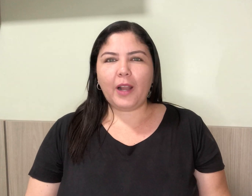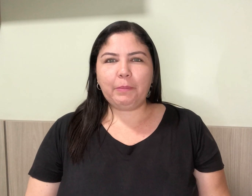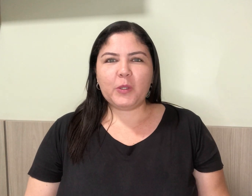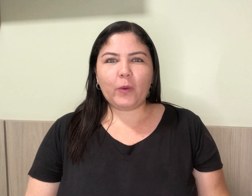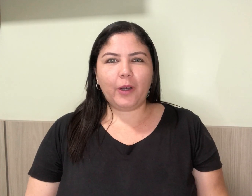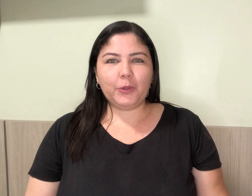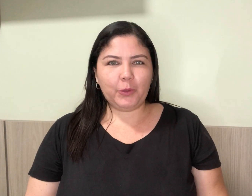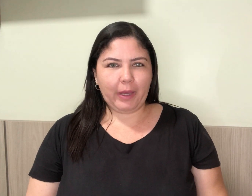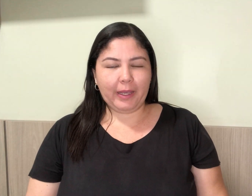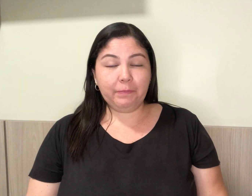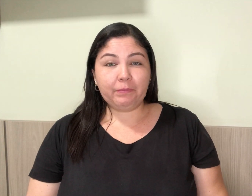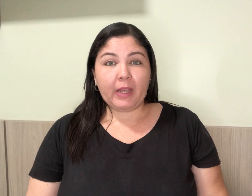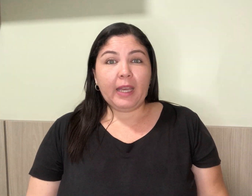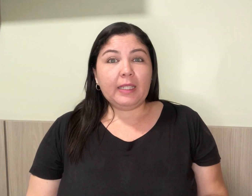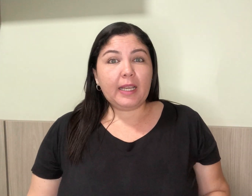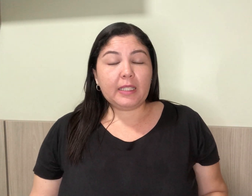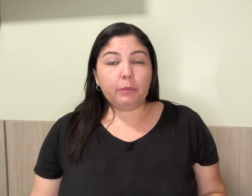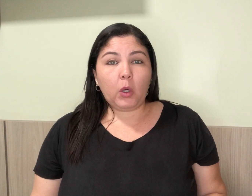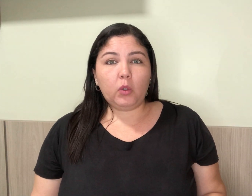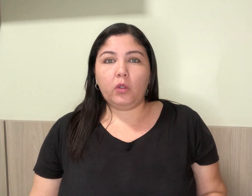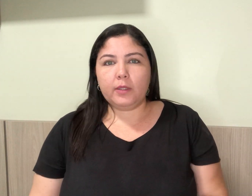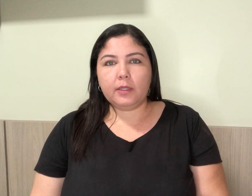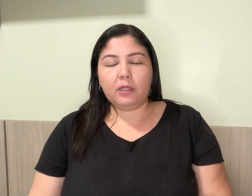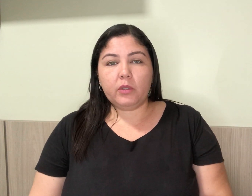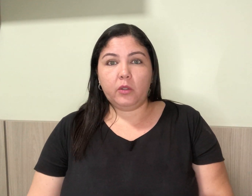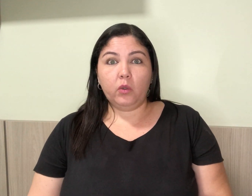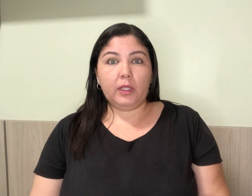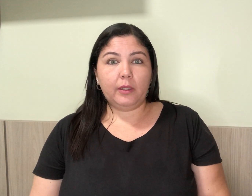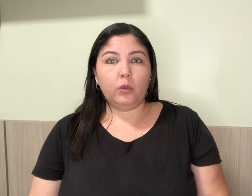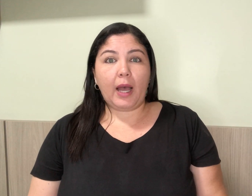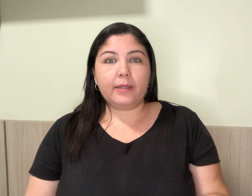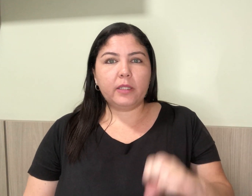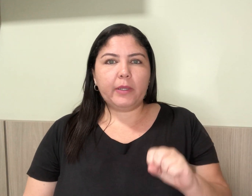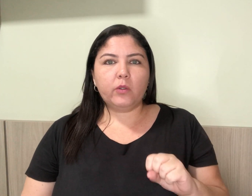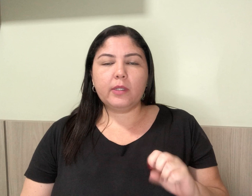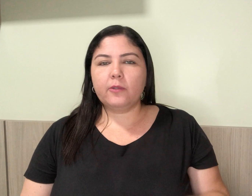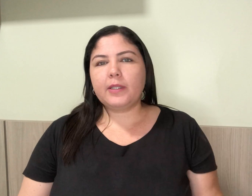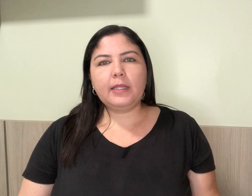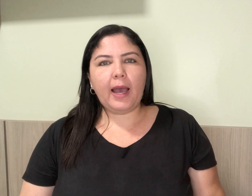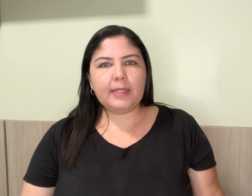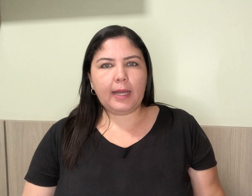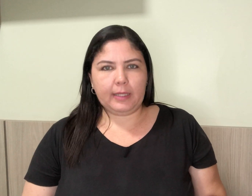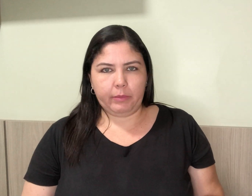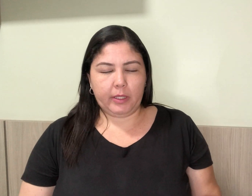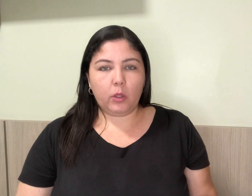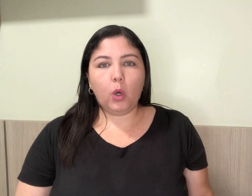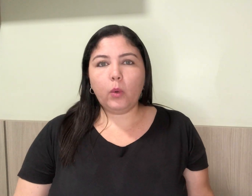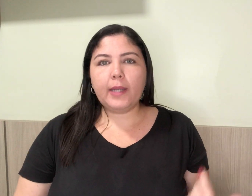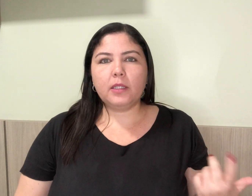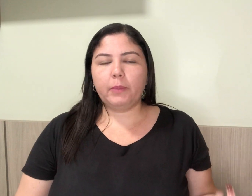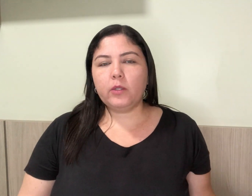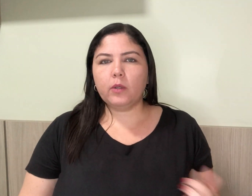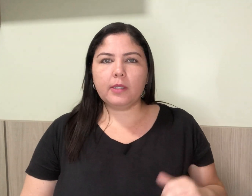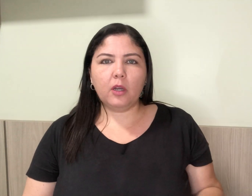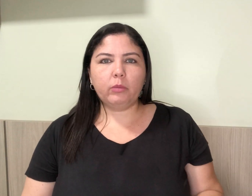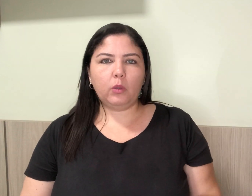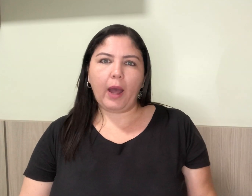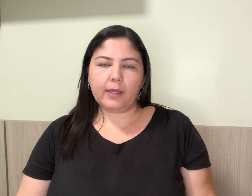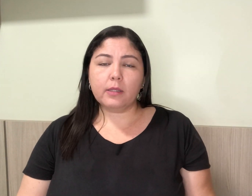Olá pessoal, tudo bem? Nesse módulo nós estamos estudando as expressões faciais da Libras, ou as expressões não manuais,